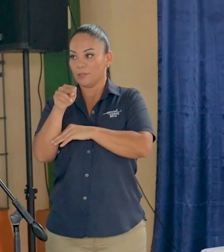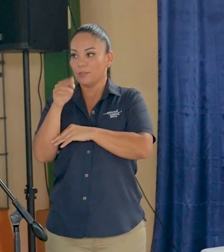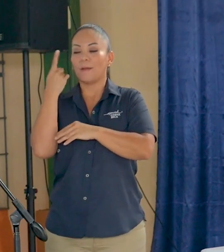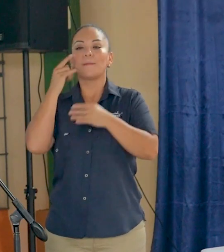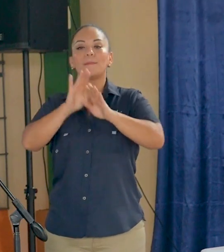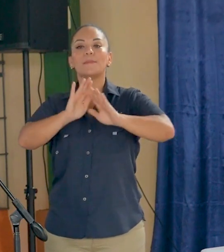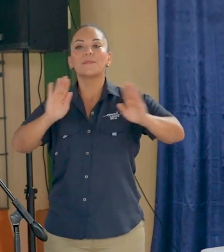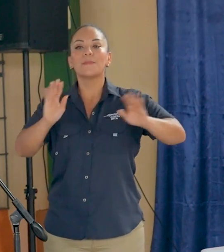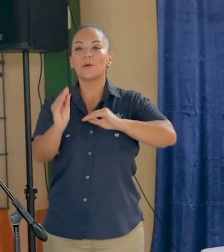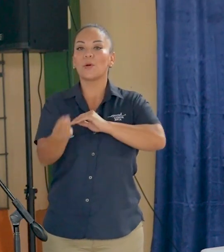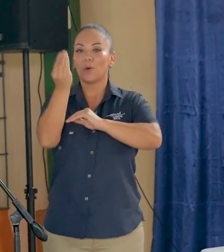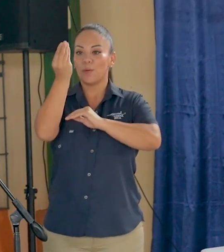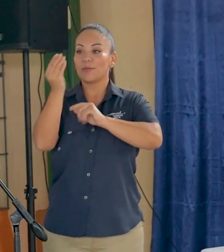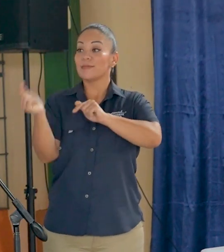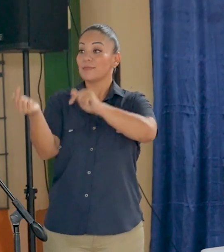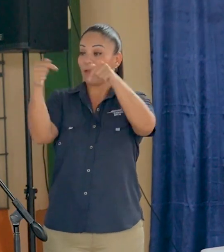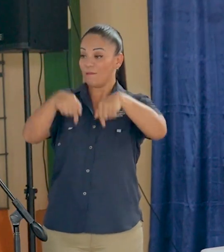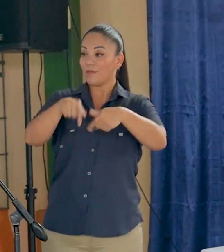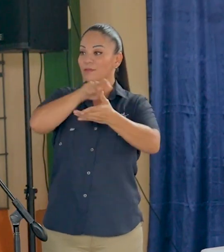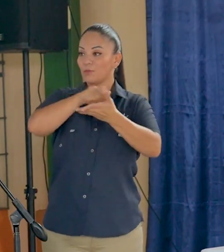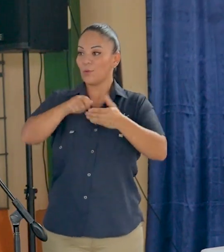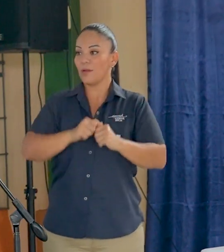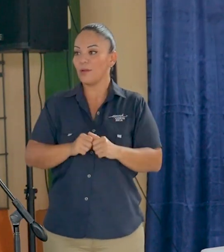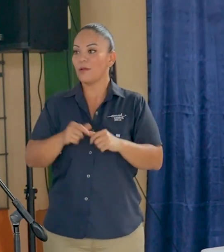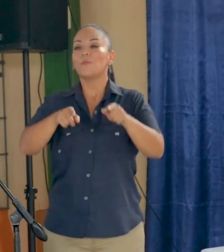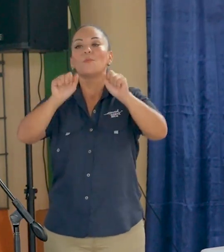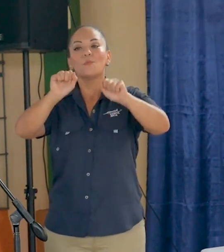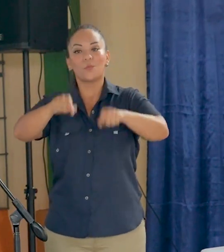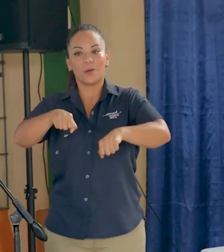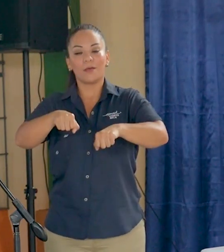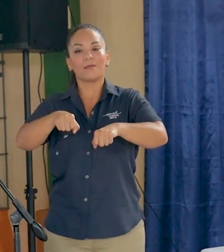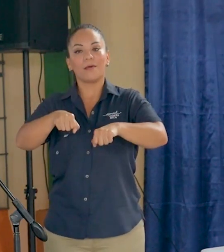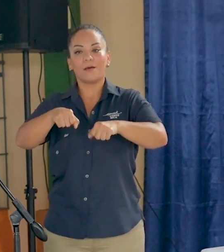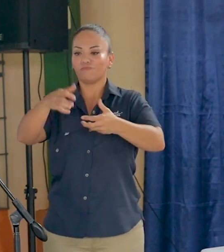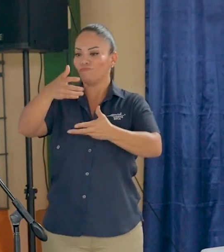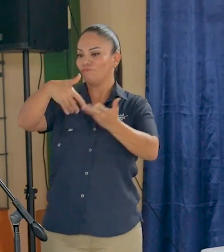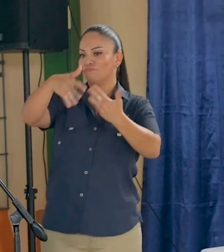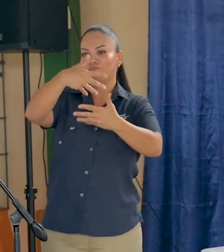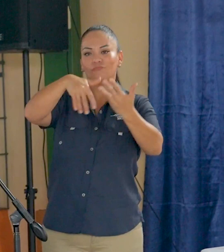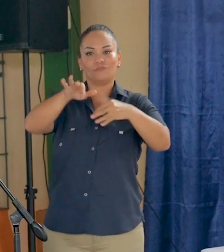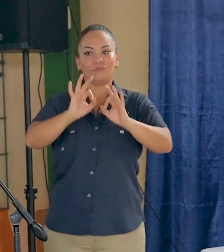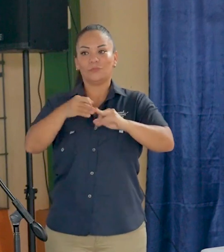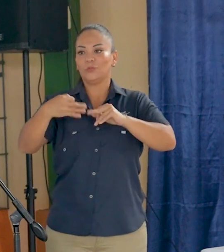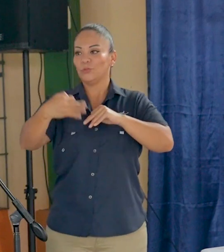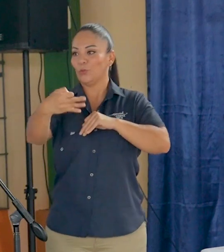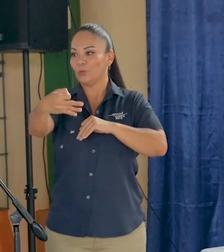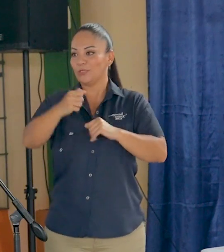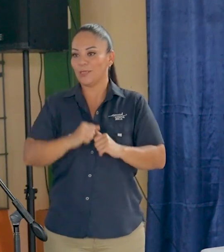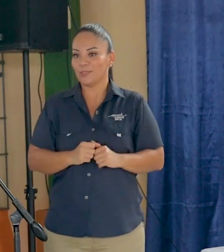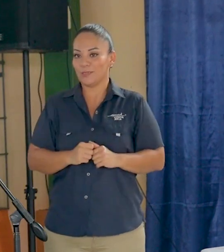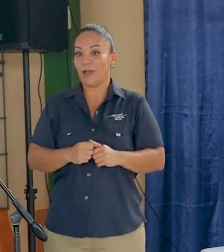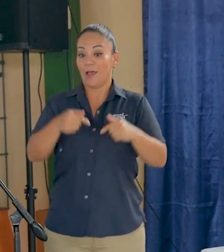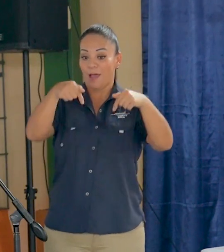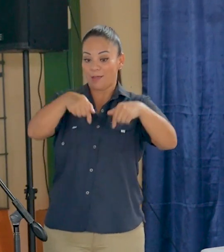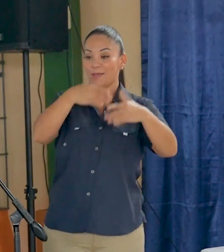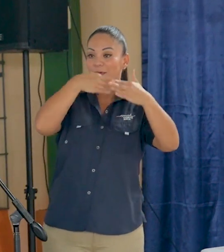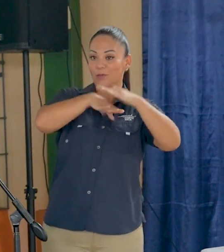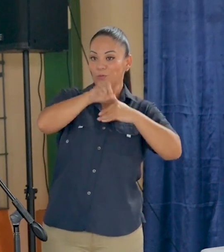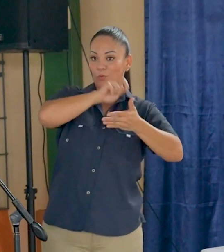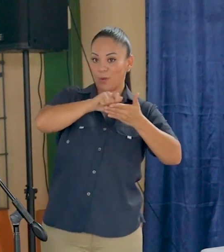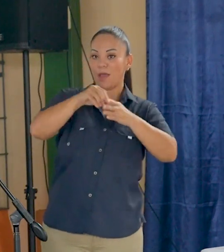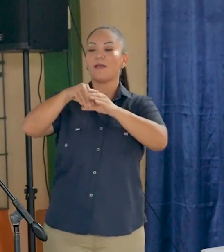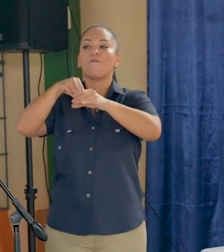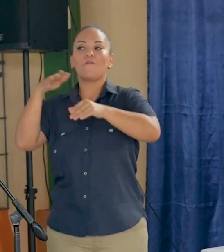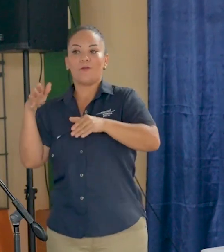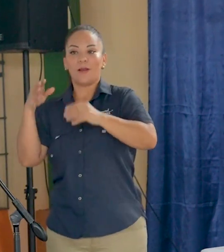y jóvenes que asistan a esta escuela puedan desenvolverse en su día a día, dentro y fuera de ella,